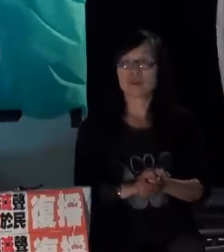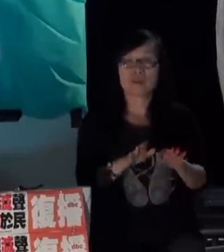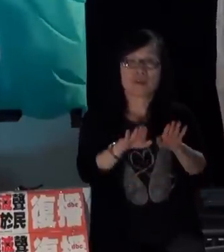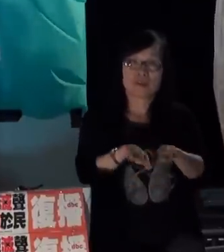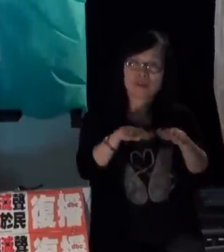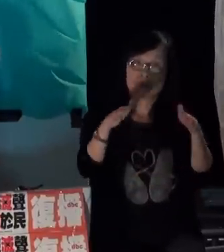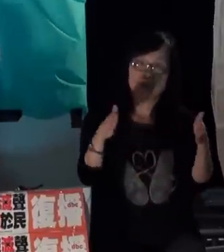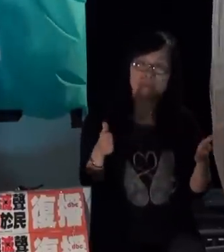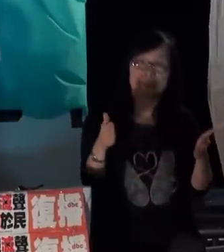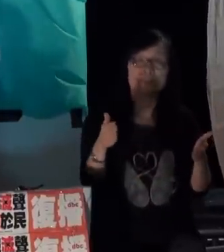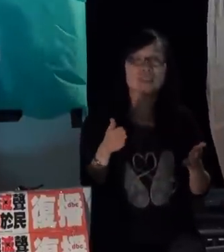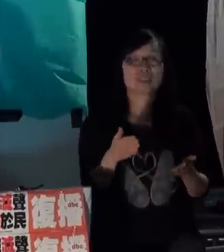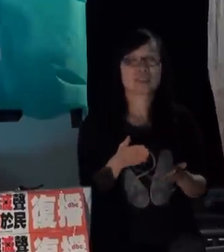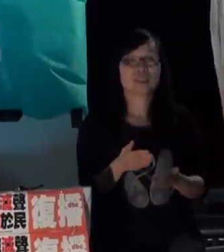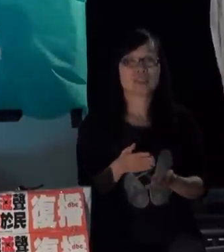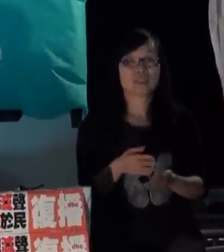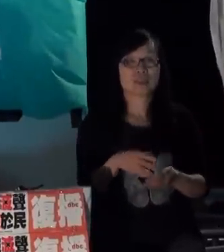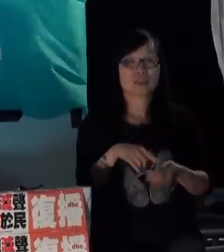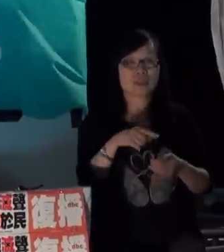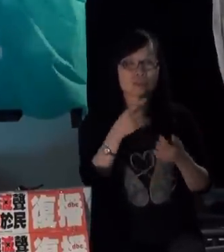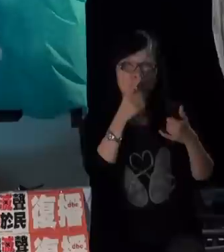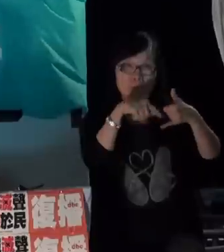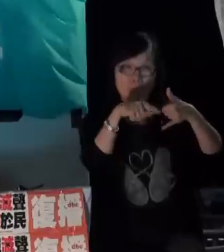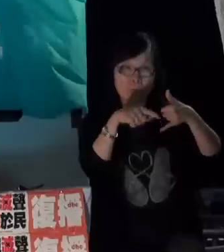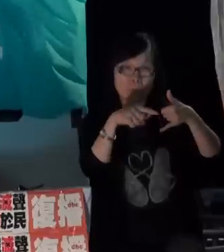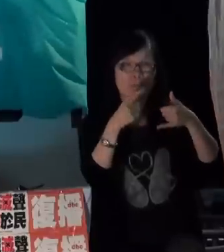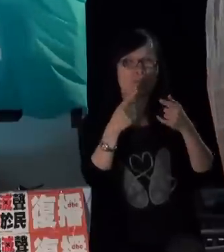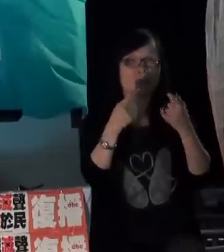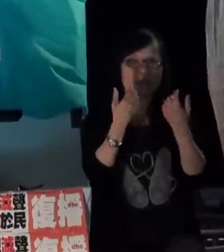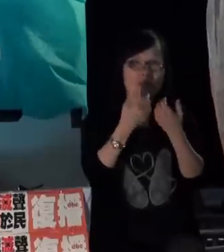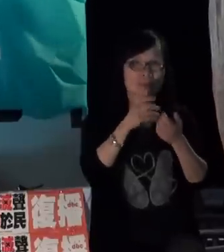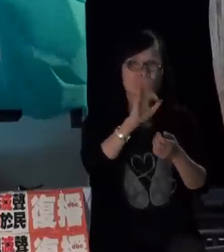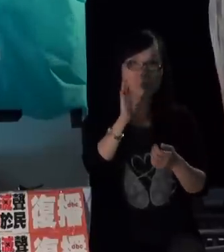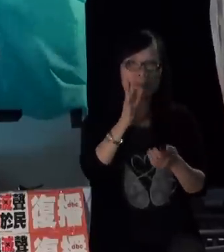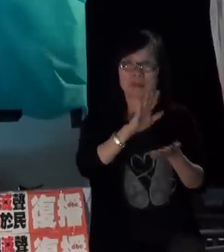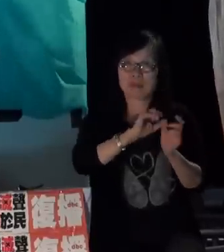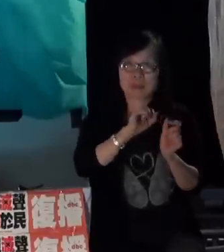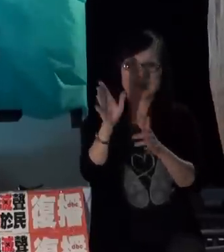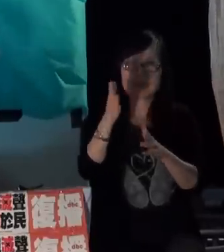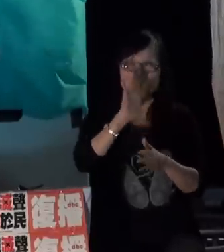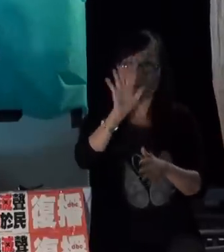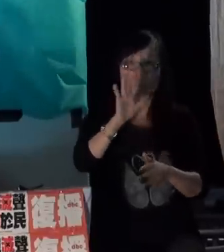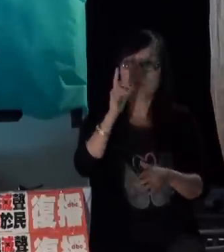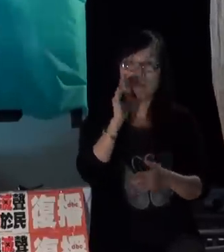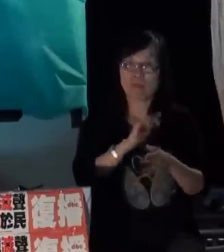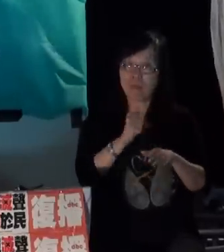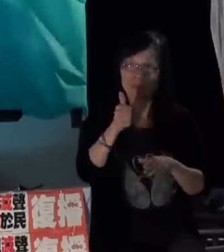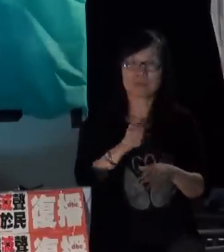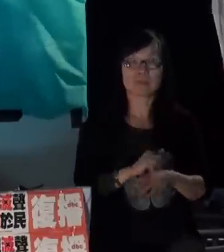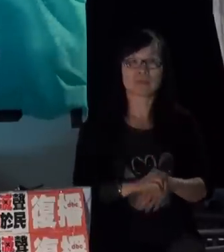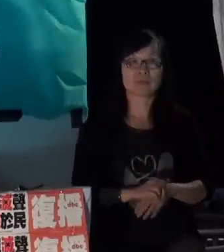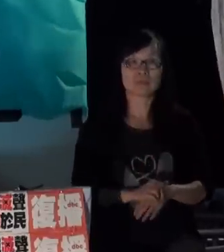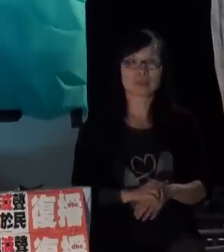始個人計冇以前咁精靈㗎啦嘛，係咪？咁你仲要佢搞咁多個呢啲